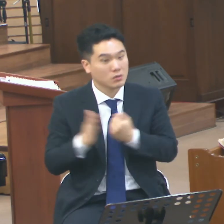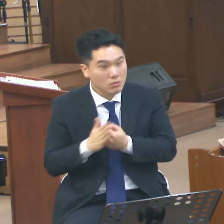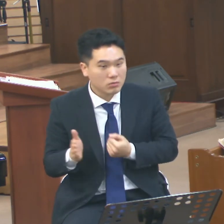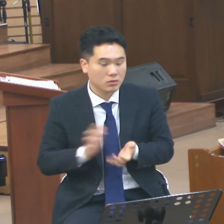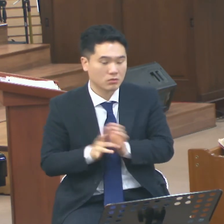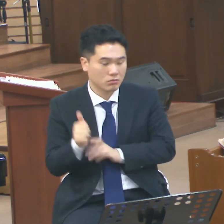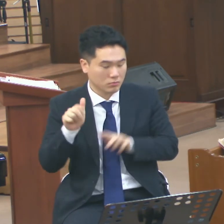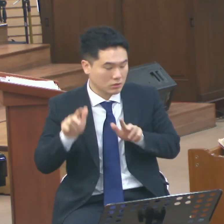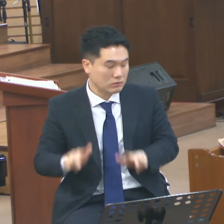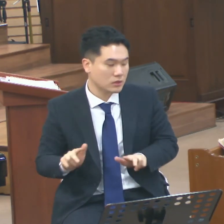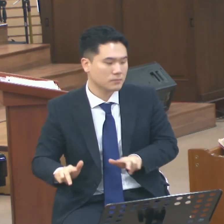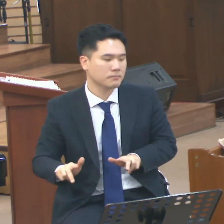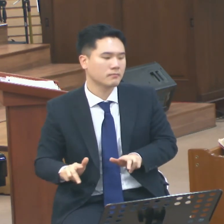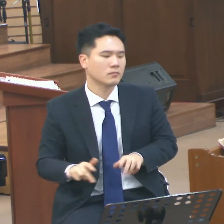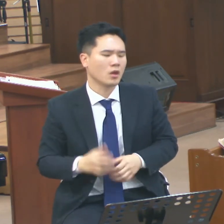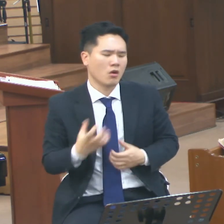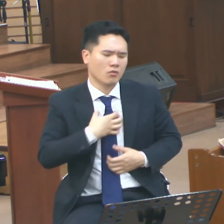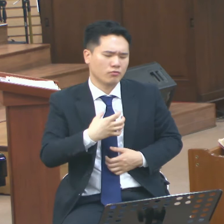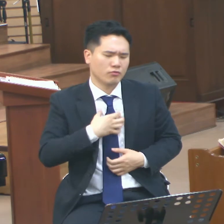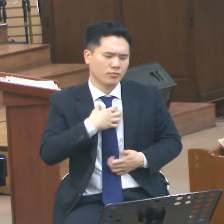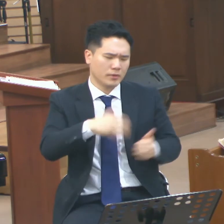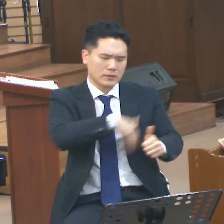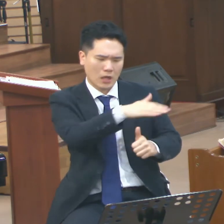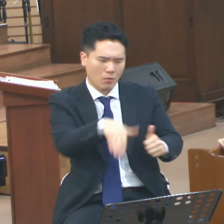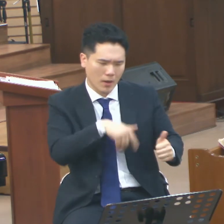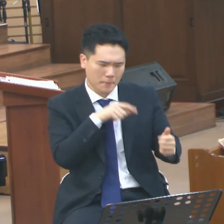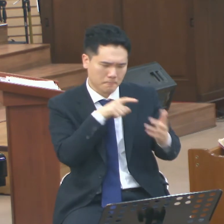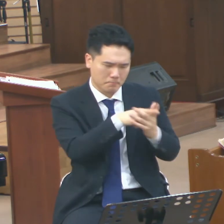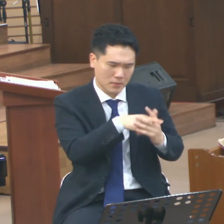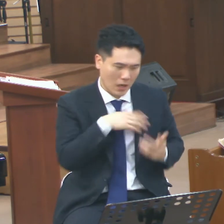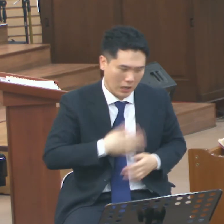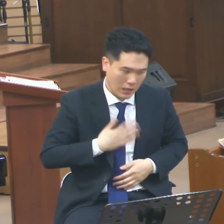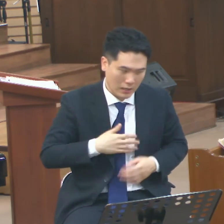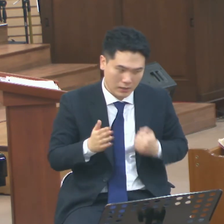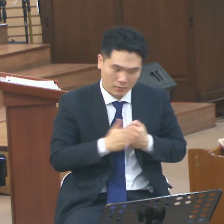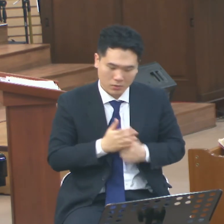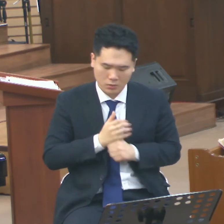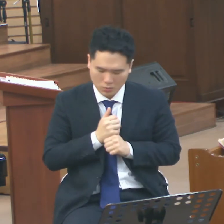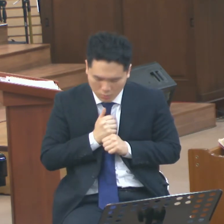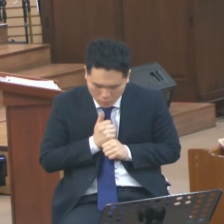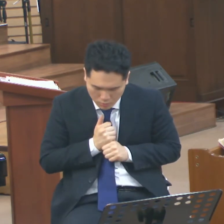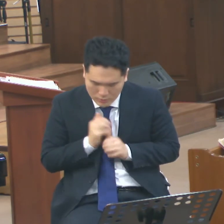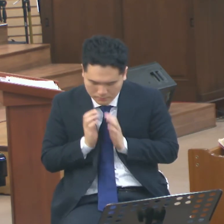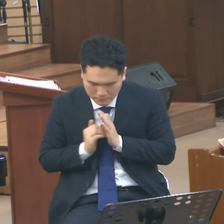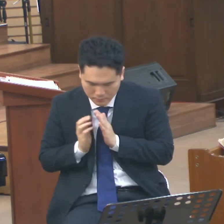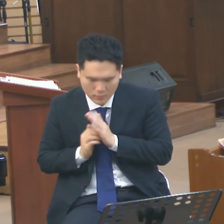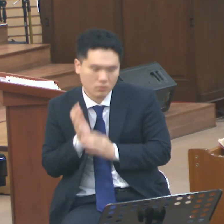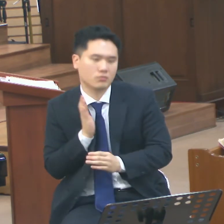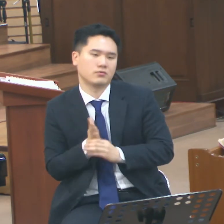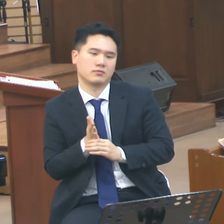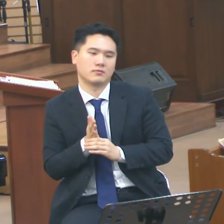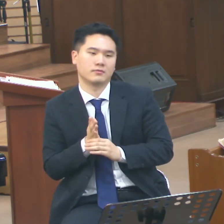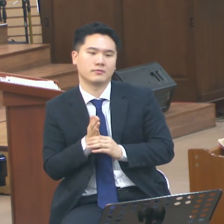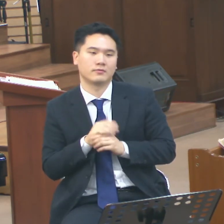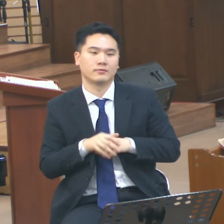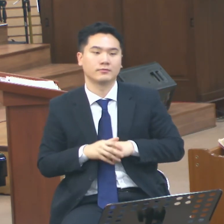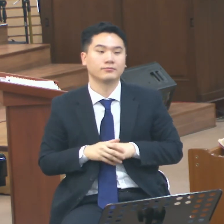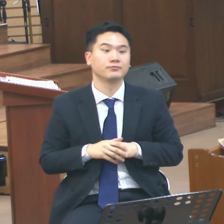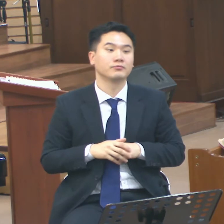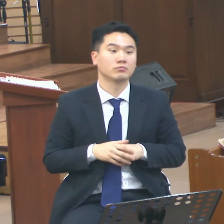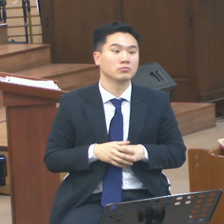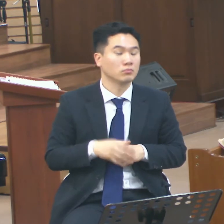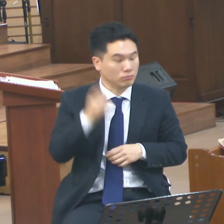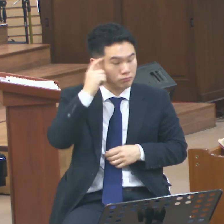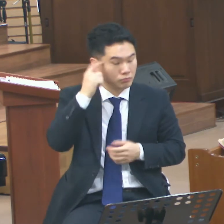때문에 굉장히 주의하시는 것을 볼 수가 있습니다. 예수님은 그러면 왜